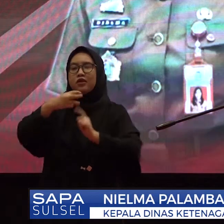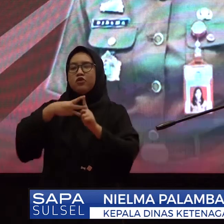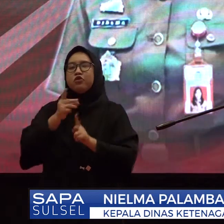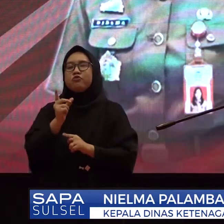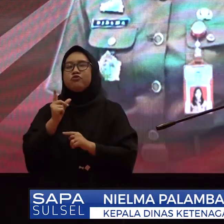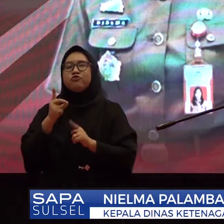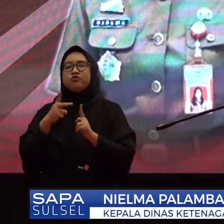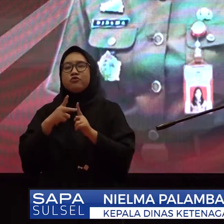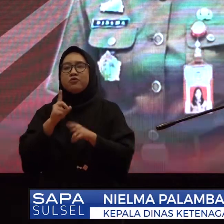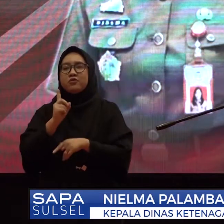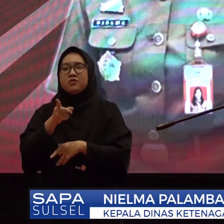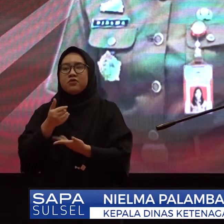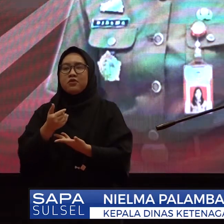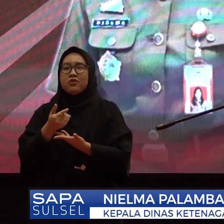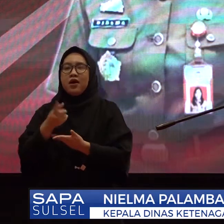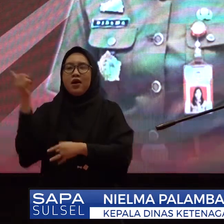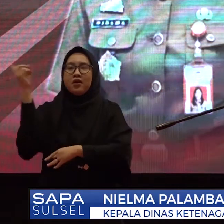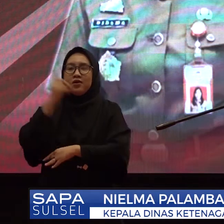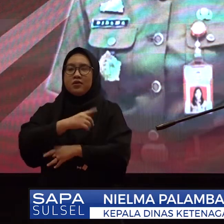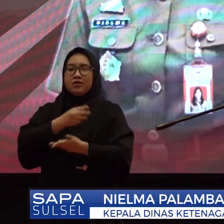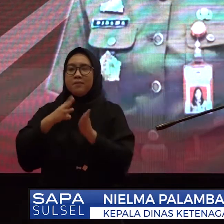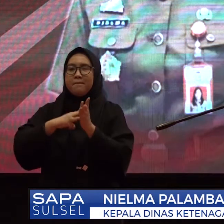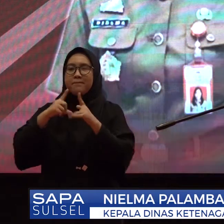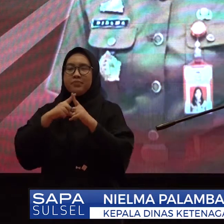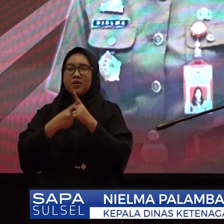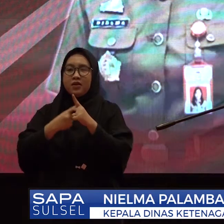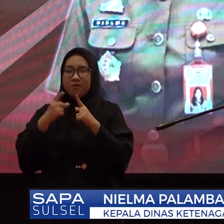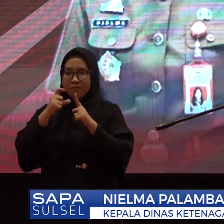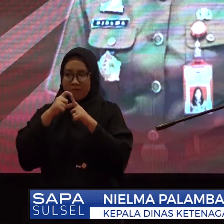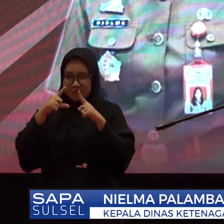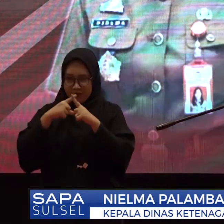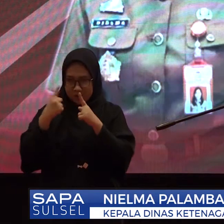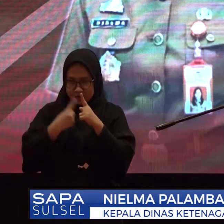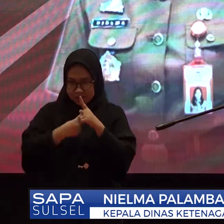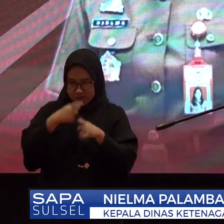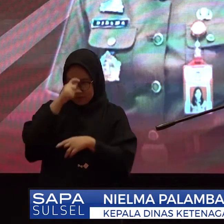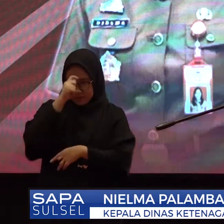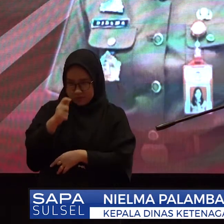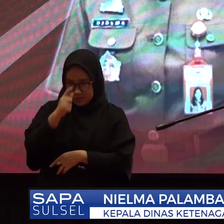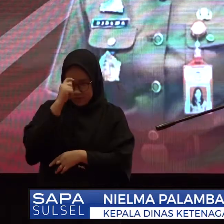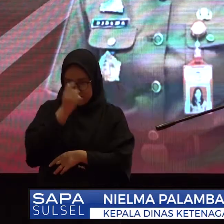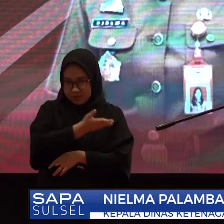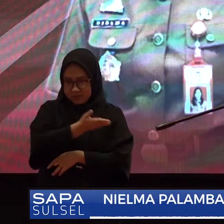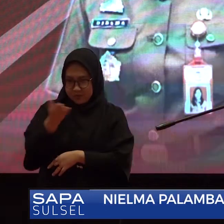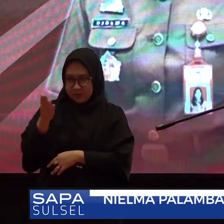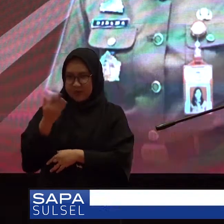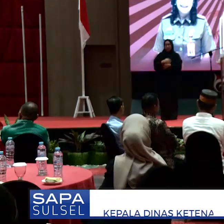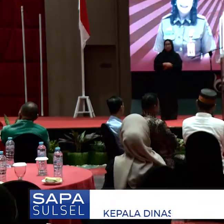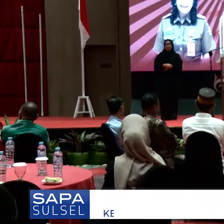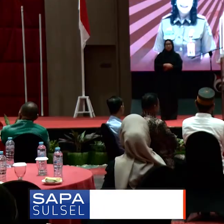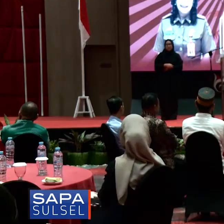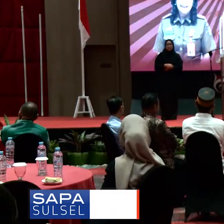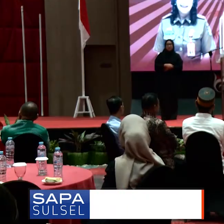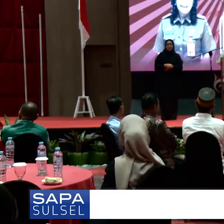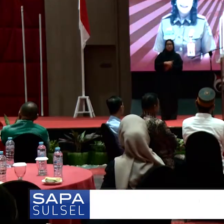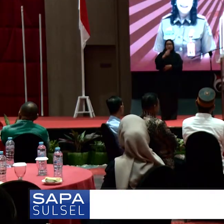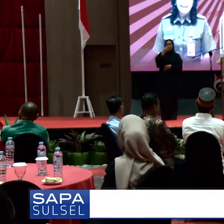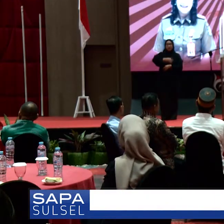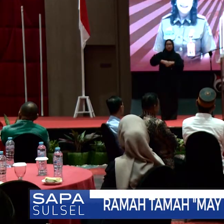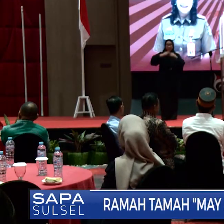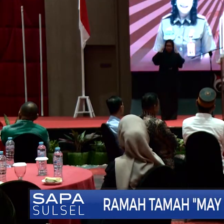dalam rangka memperingati Mayday Yang kita hormati kita banggakan ketua DPRD kota